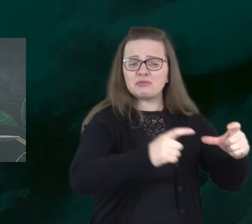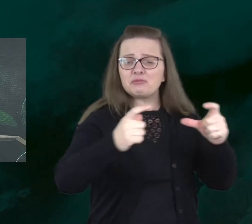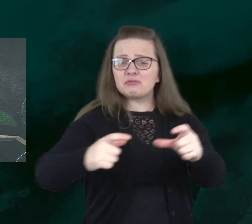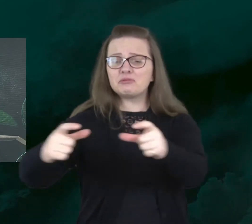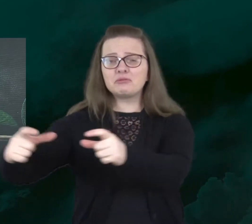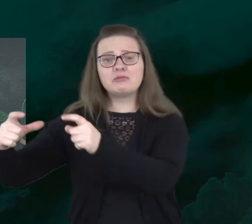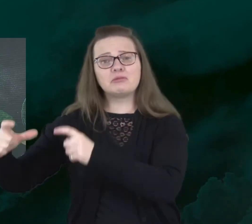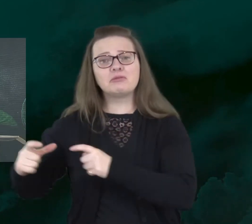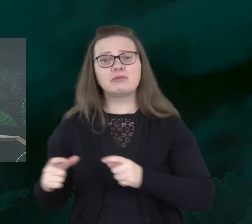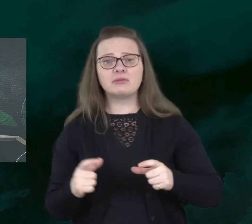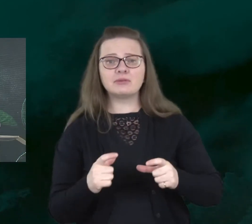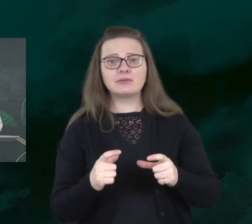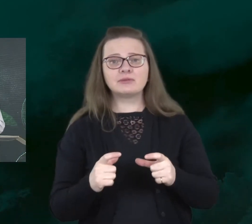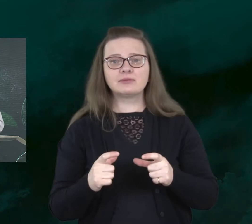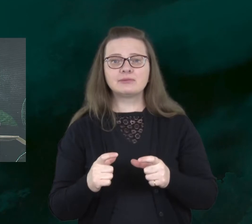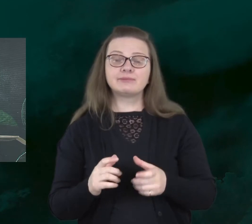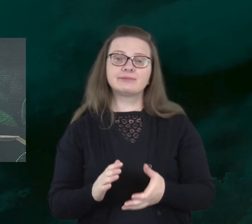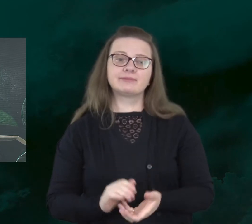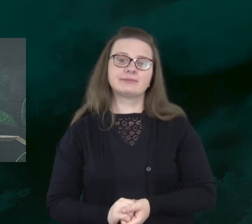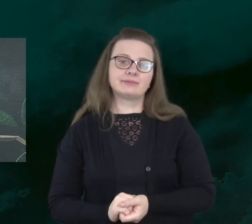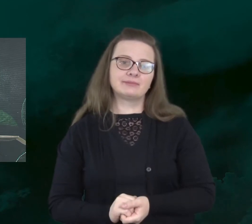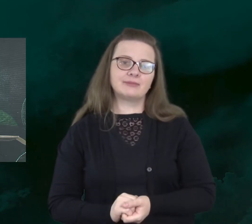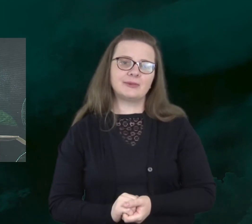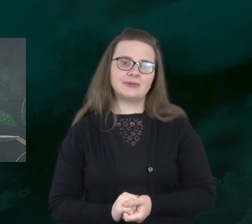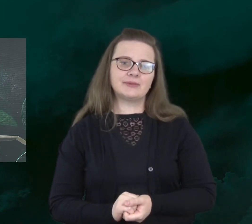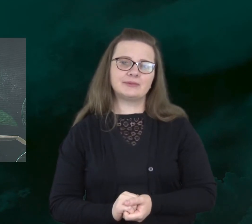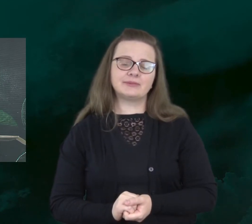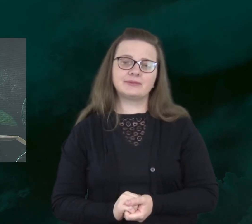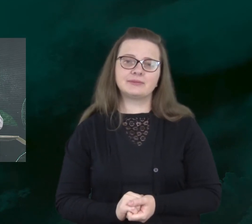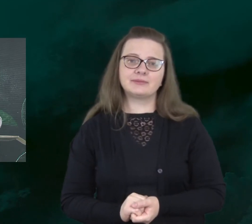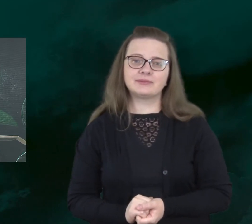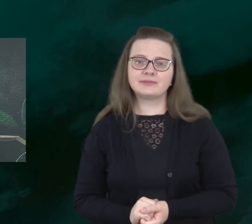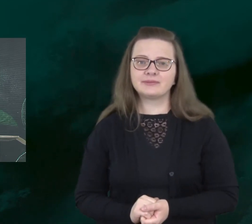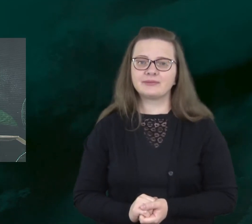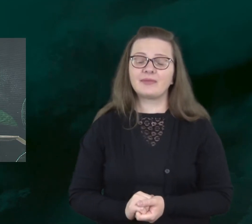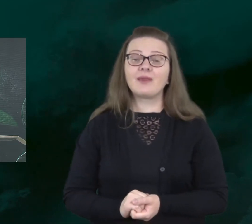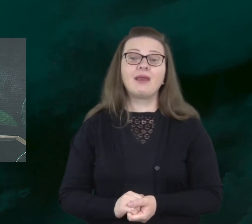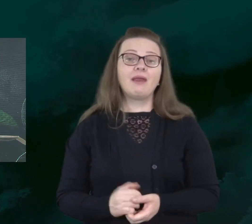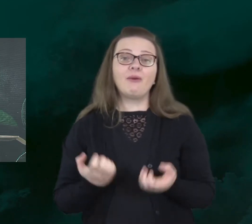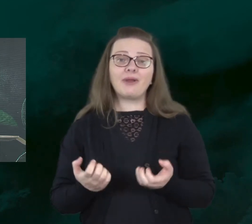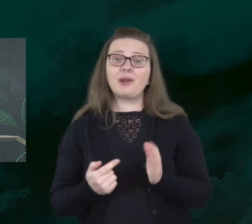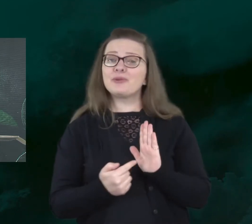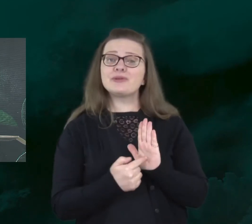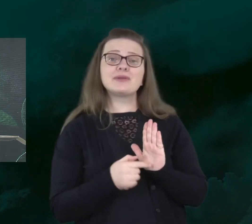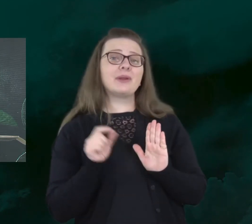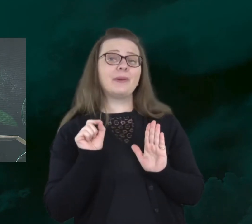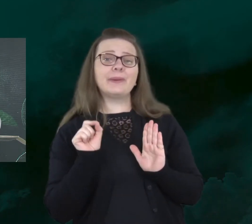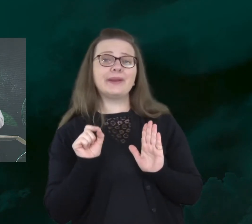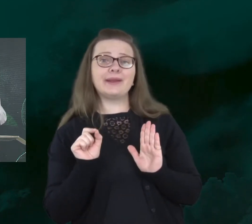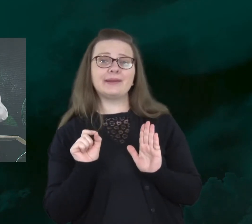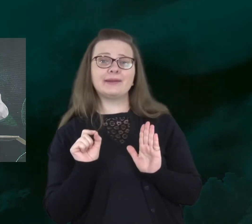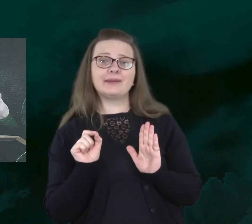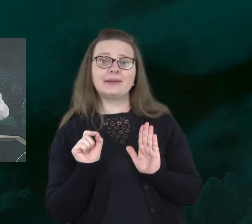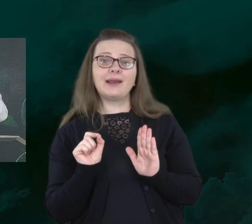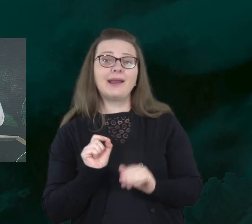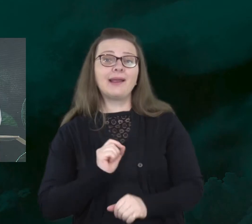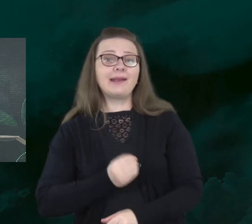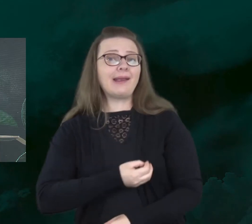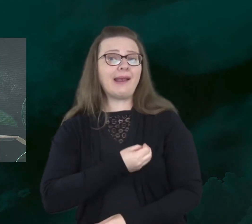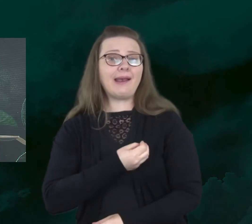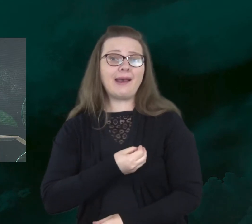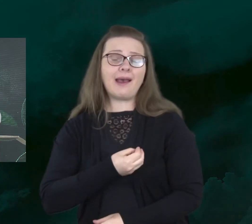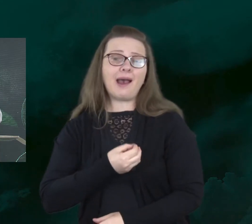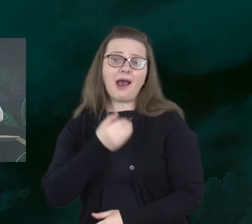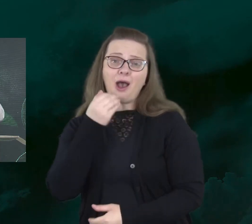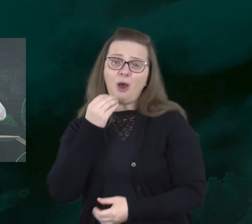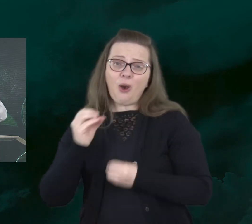Damasco. Irmãos, isso eu quero mostrar com isso a mudança radical da obra de